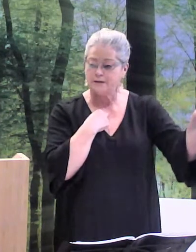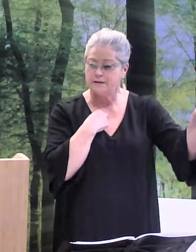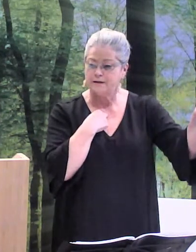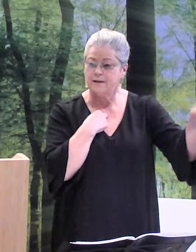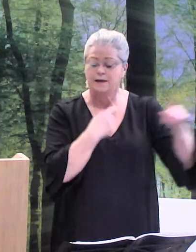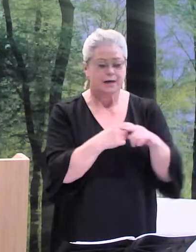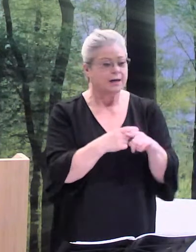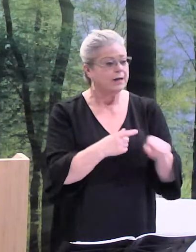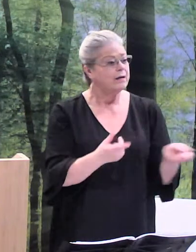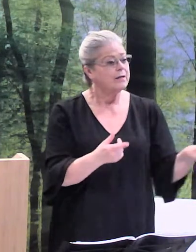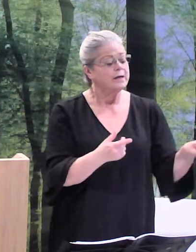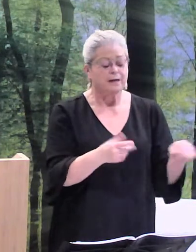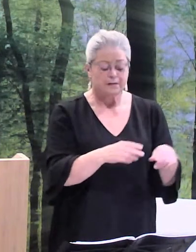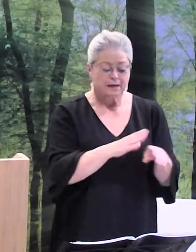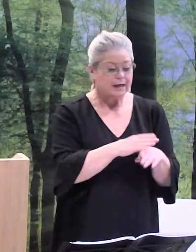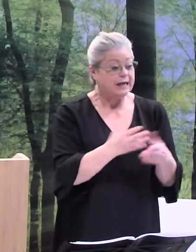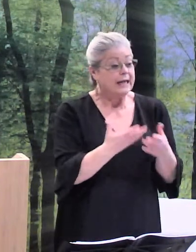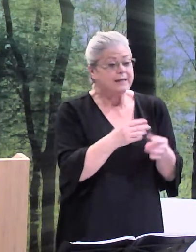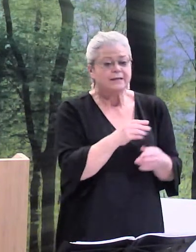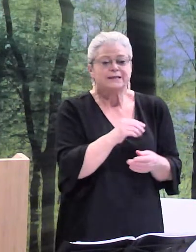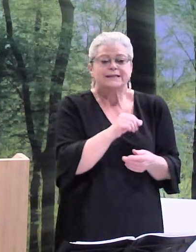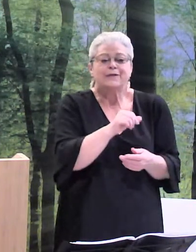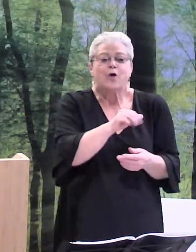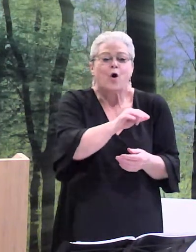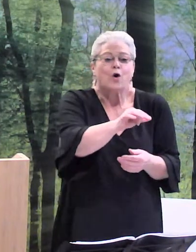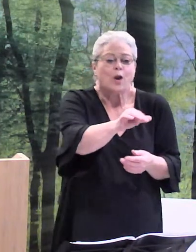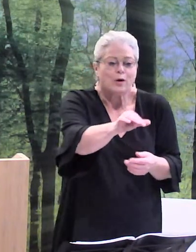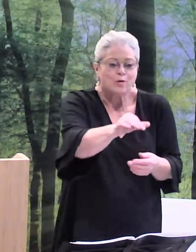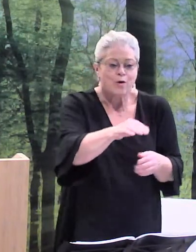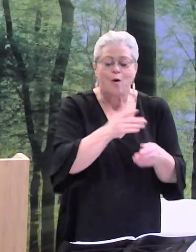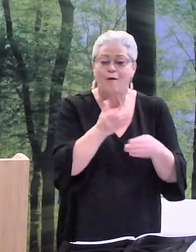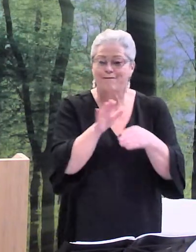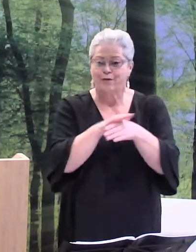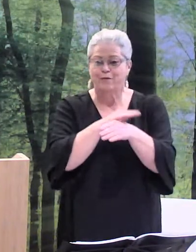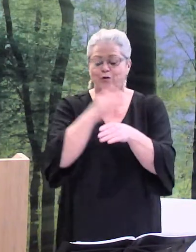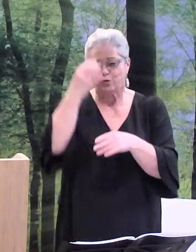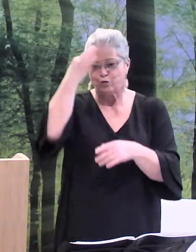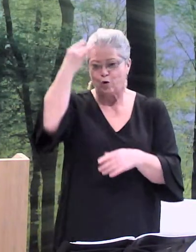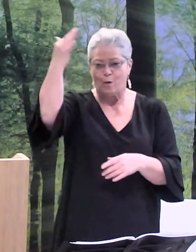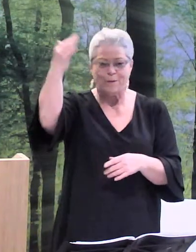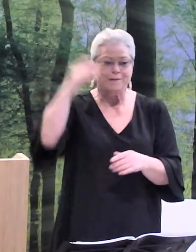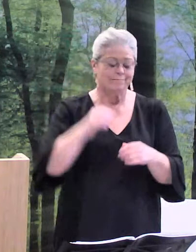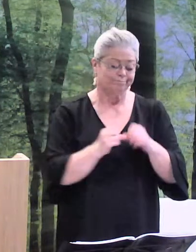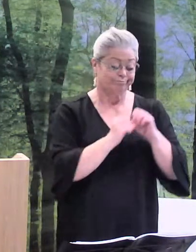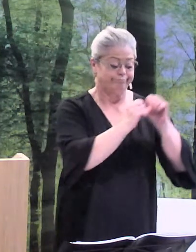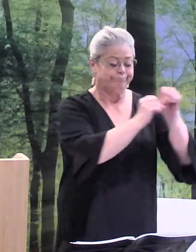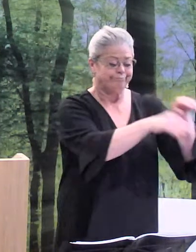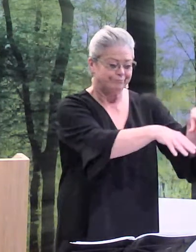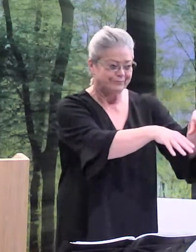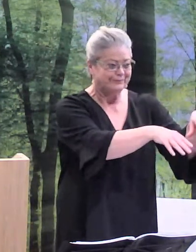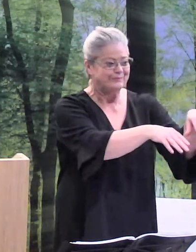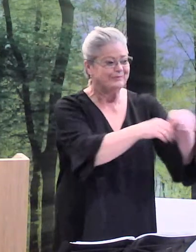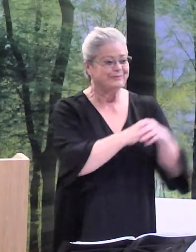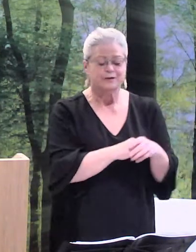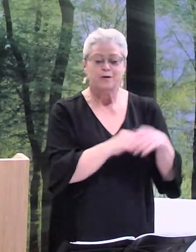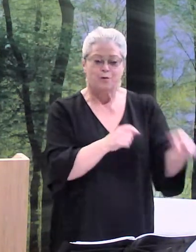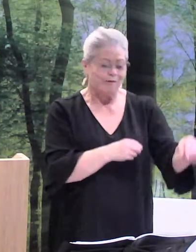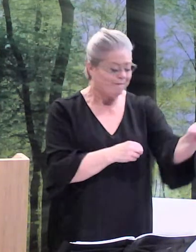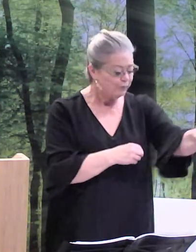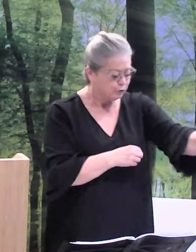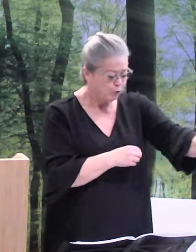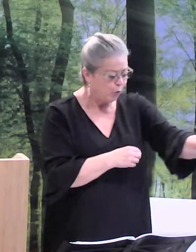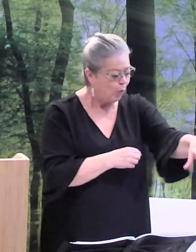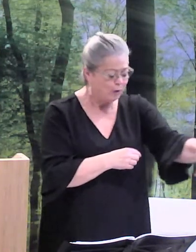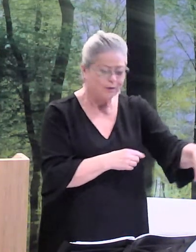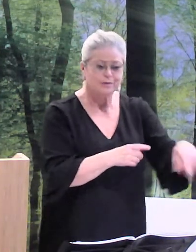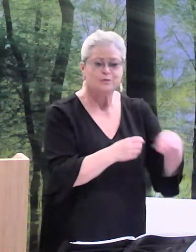hem licht als een zandkorrel zijn onvervulde dromen achterna laten gaan, om hem te verstrooien